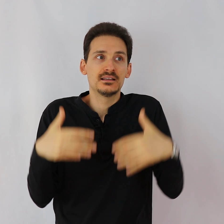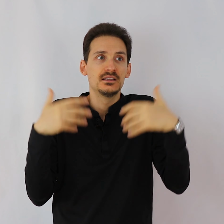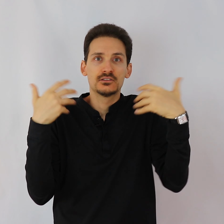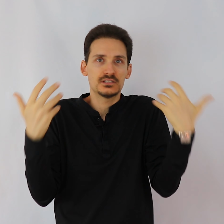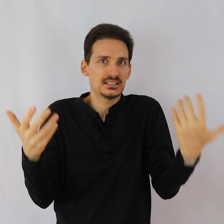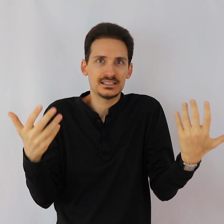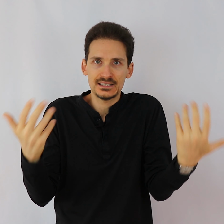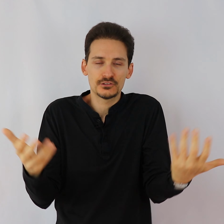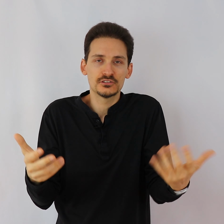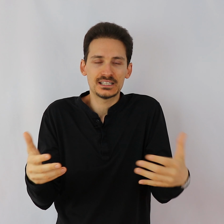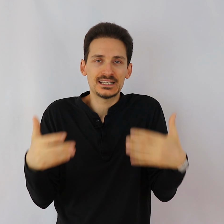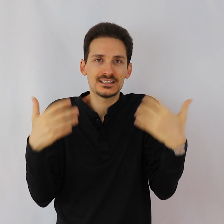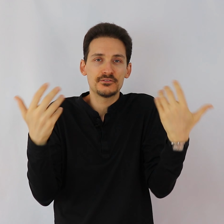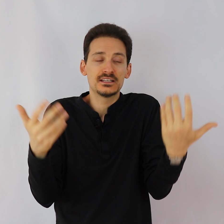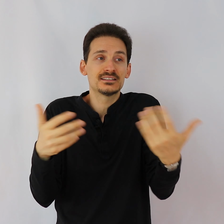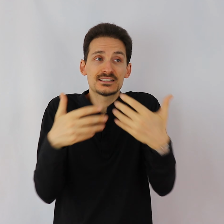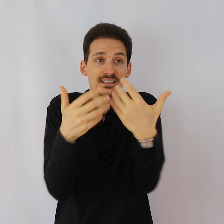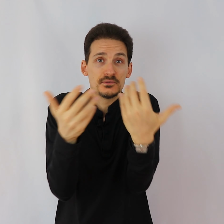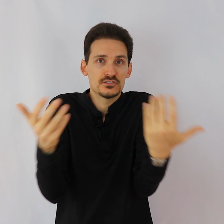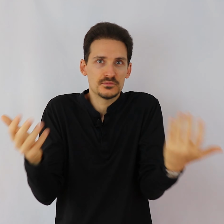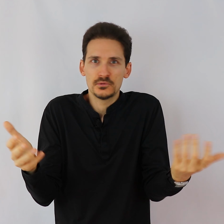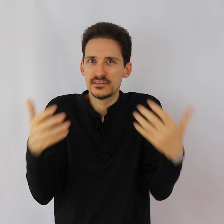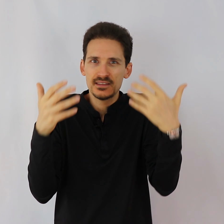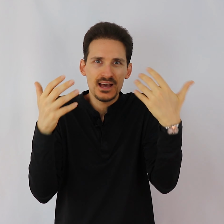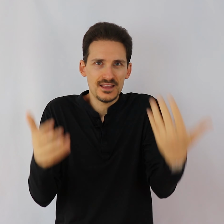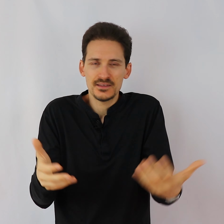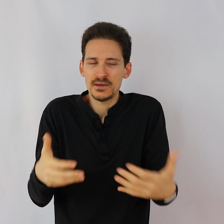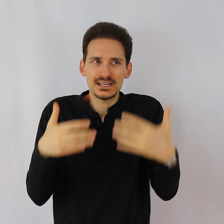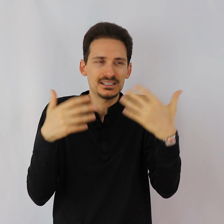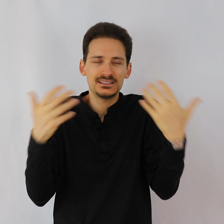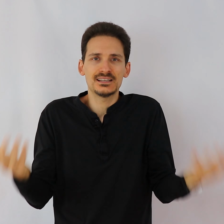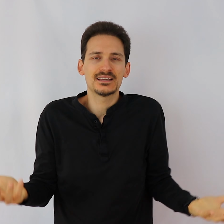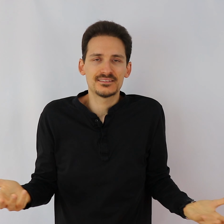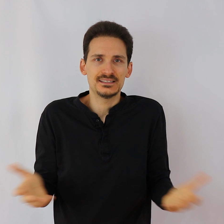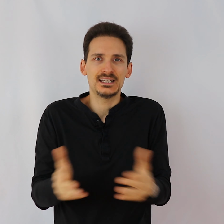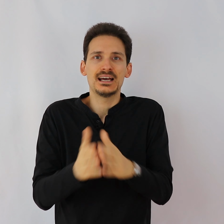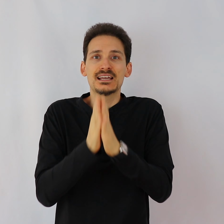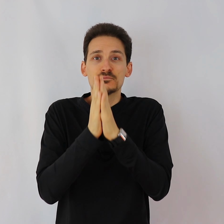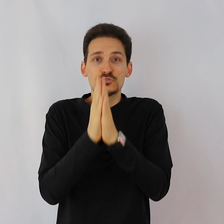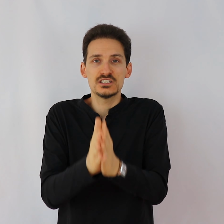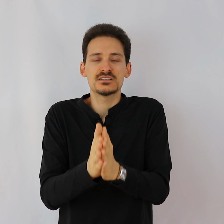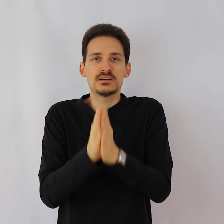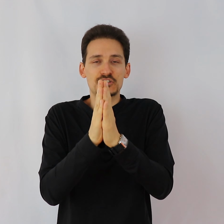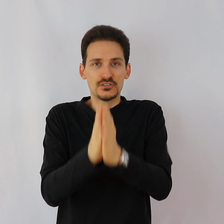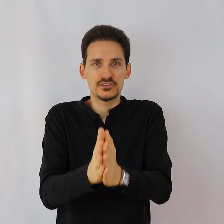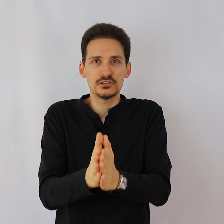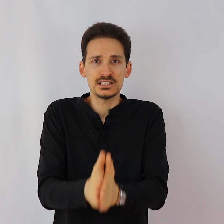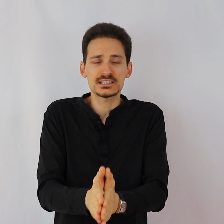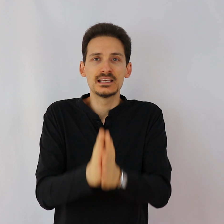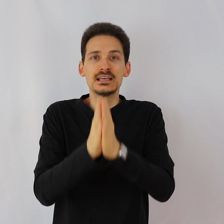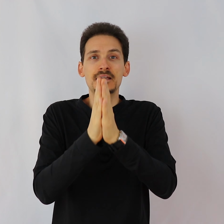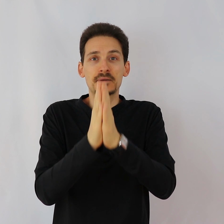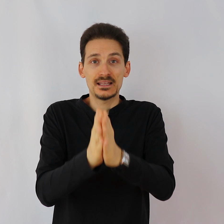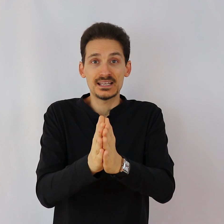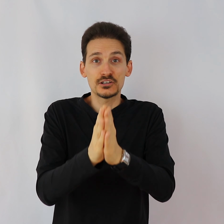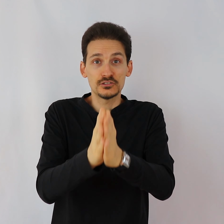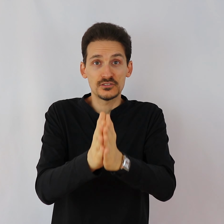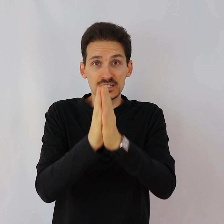contratar diferentes servicios de publicidad de marketing etcétera hay muchísimas opciones para dar a conocer